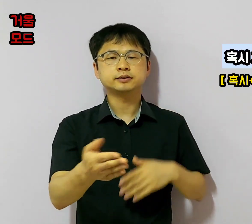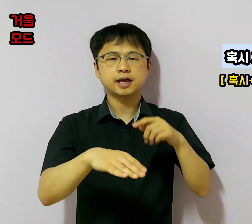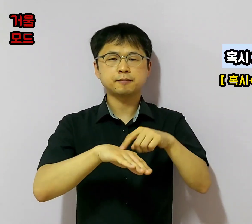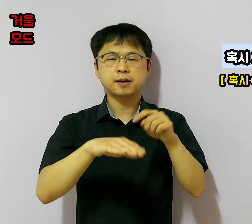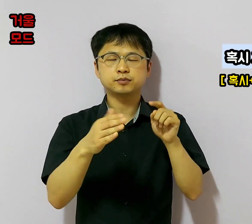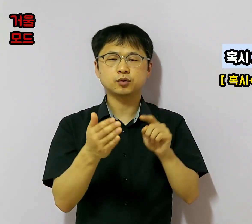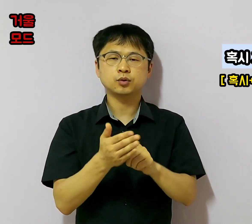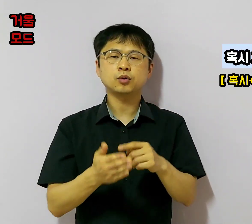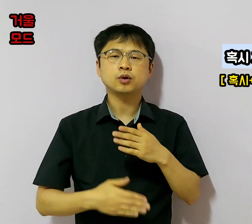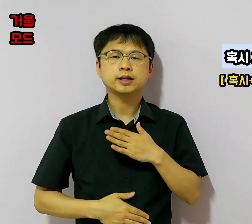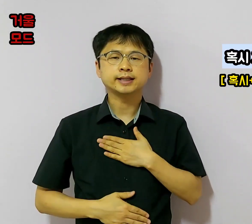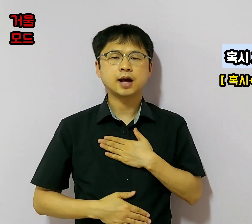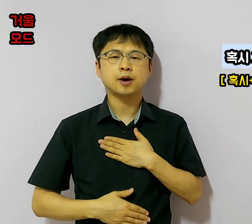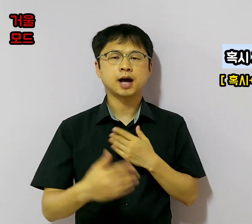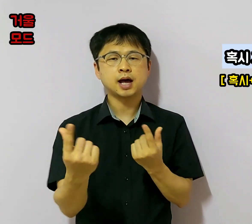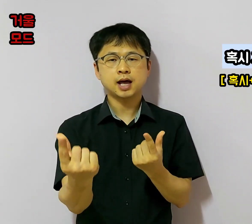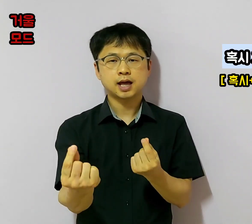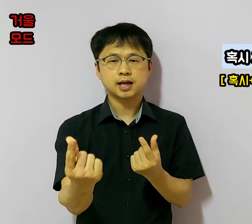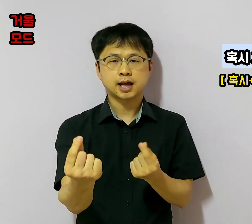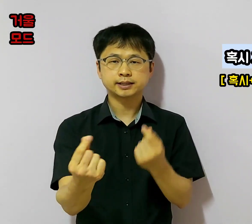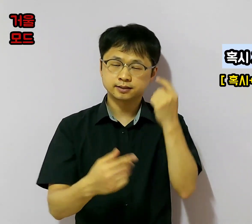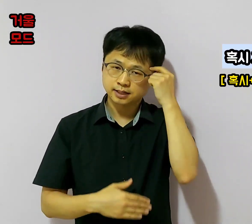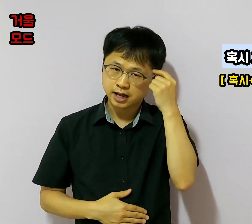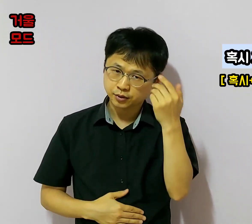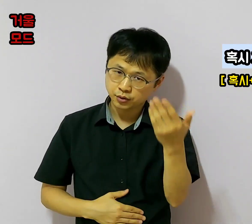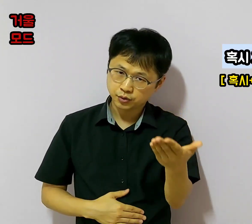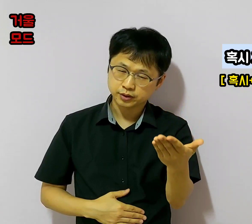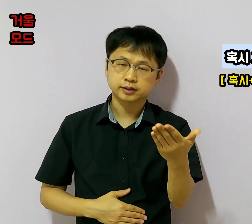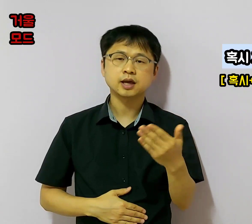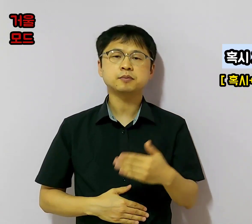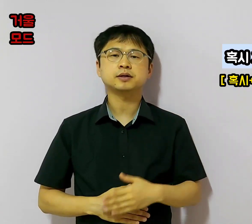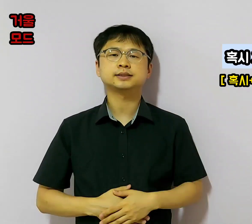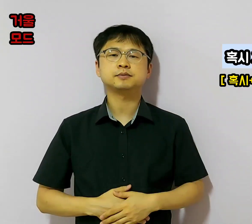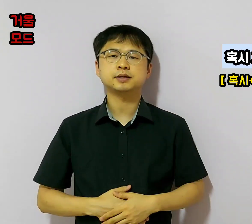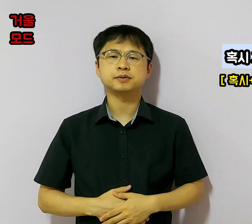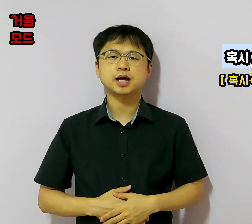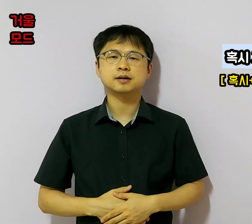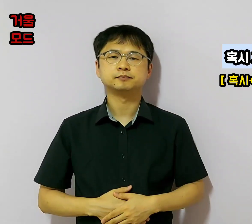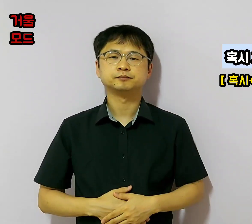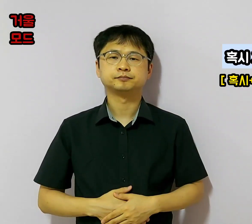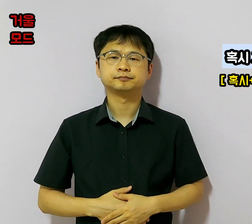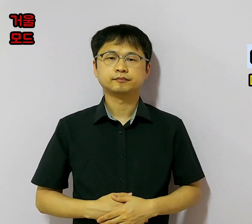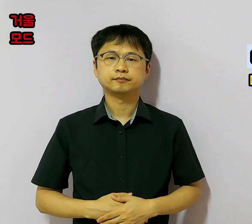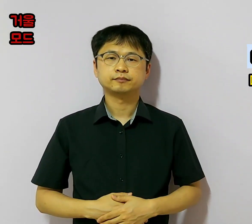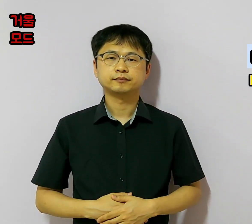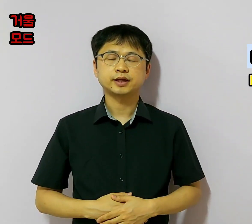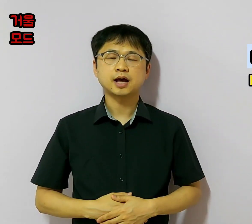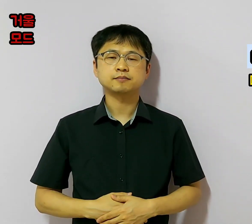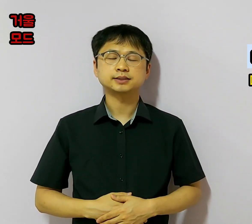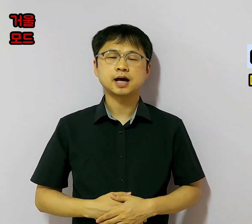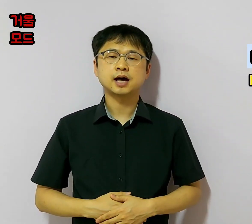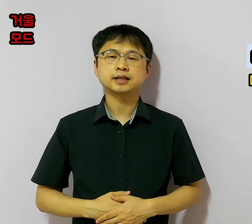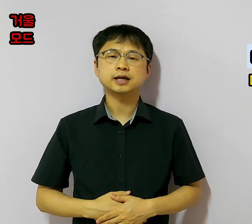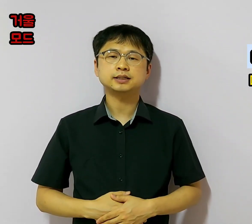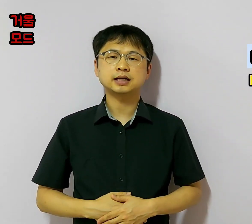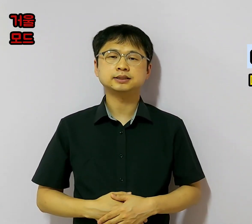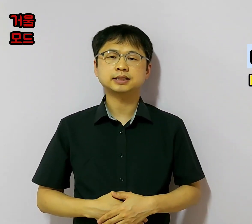그대의 마음도 나와 같을까요? 이렇게 표현하시면 됩니다. 네, 다음 가사. 나를 아는